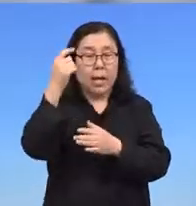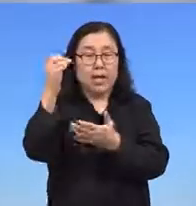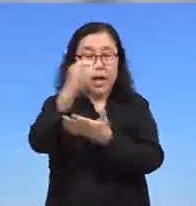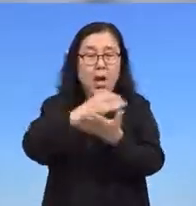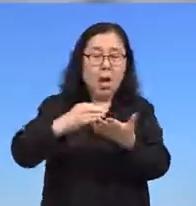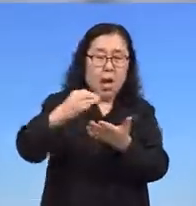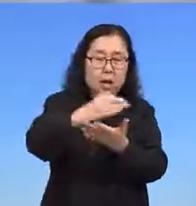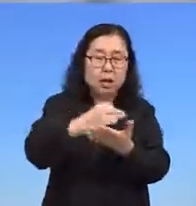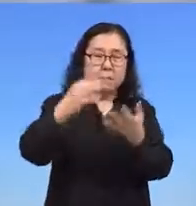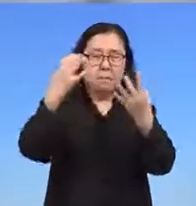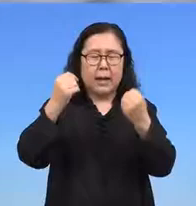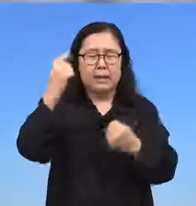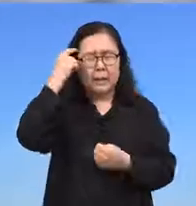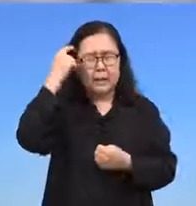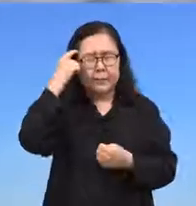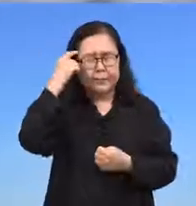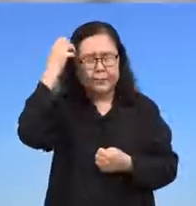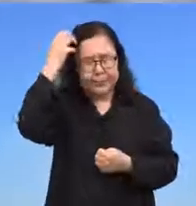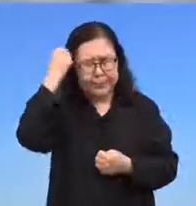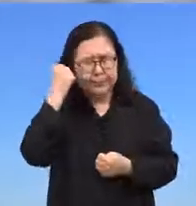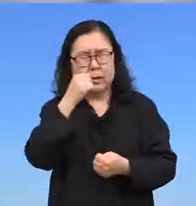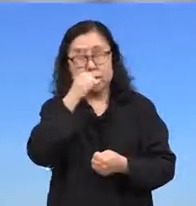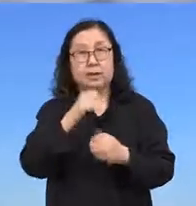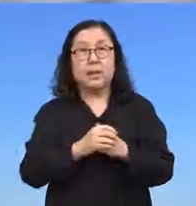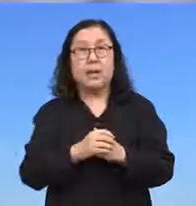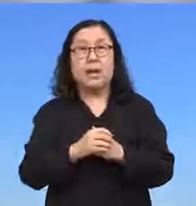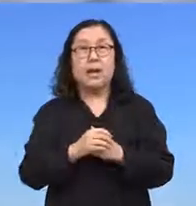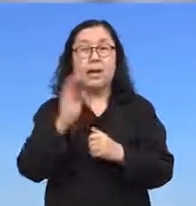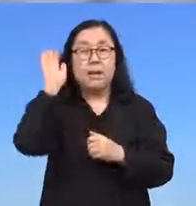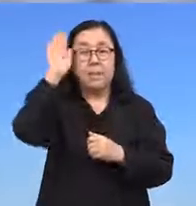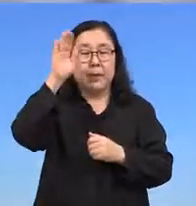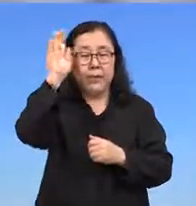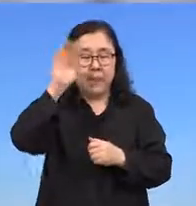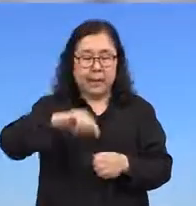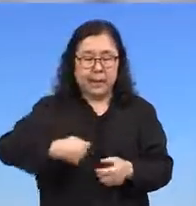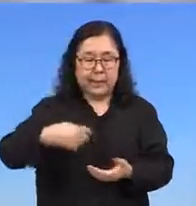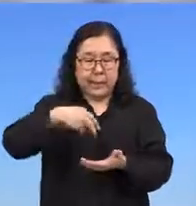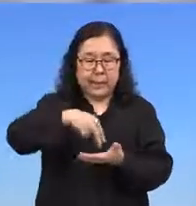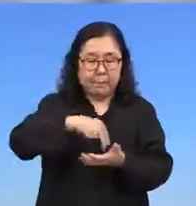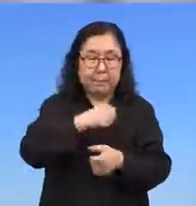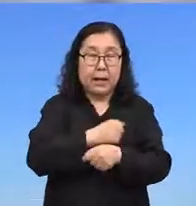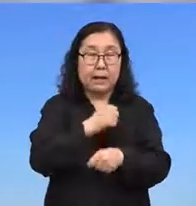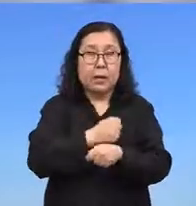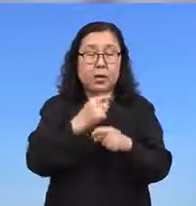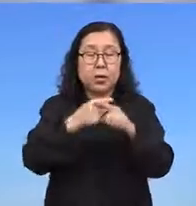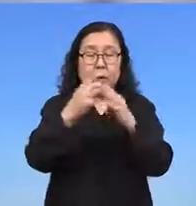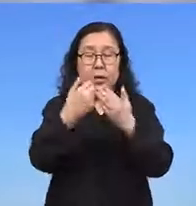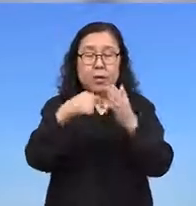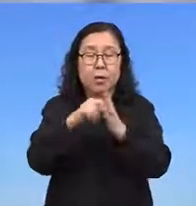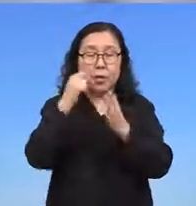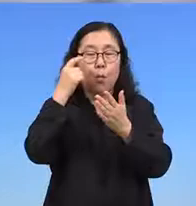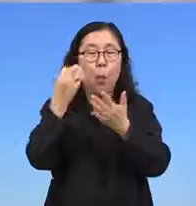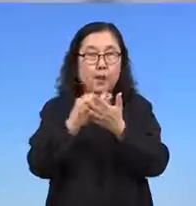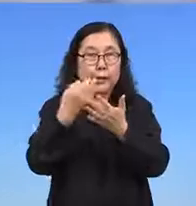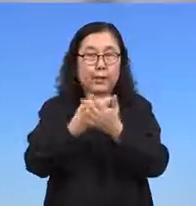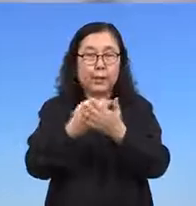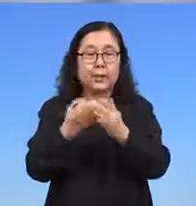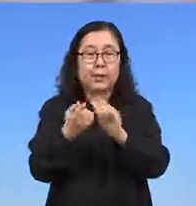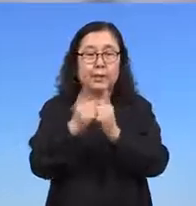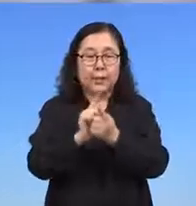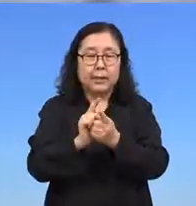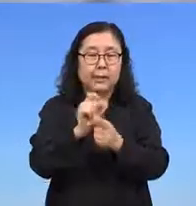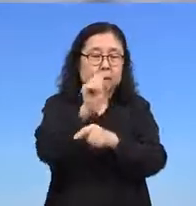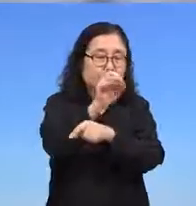위대한 헌금들, 저는 평생에 기억할 거예요. 미자립교회, 미래자립교회를 위해 가지고 월세 대납